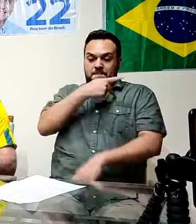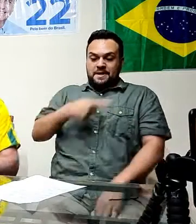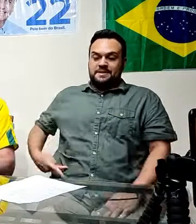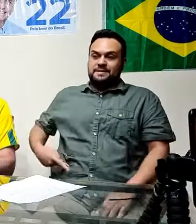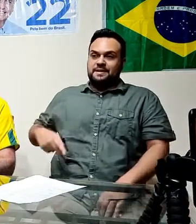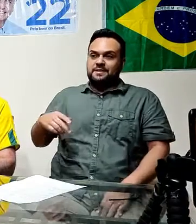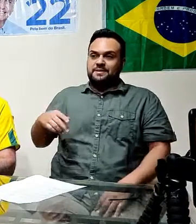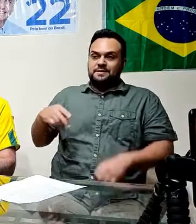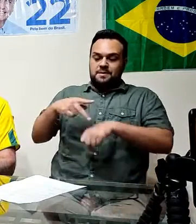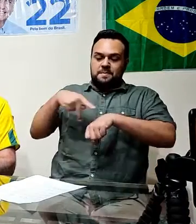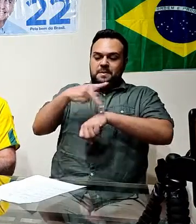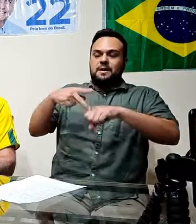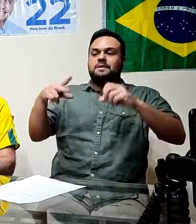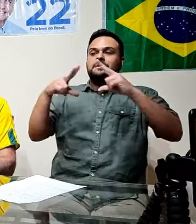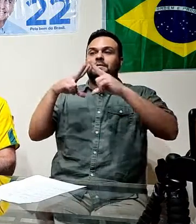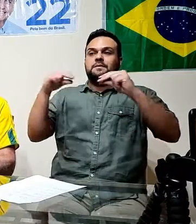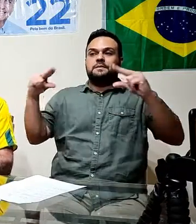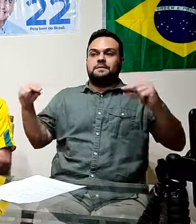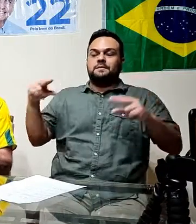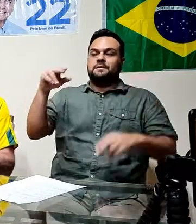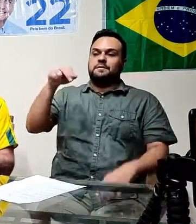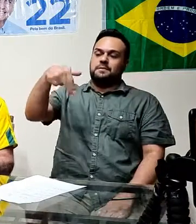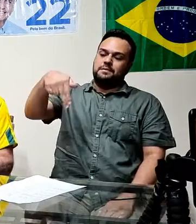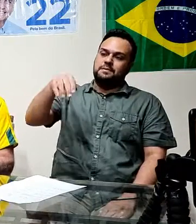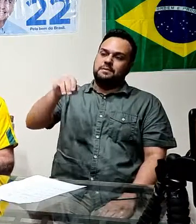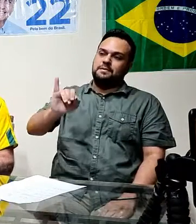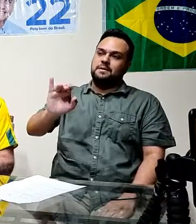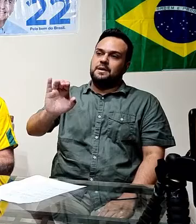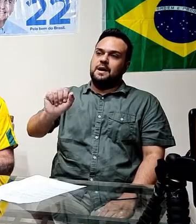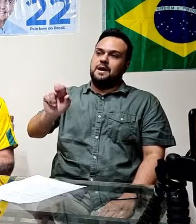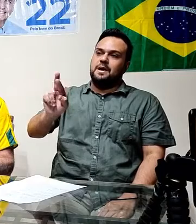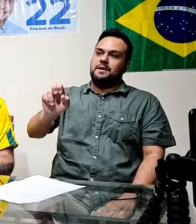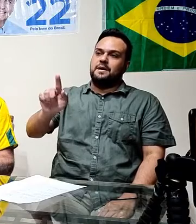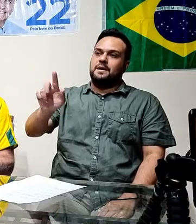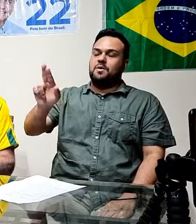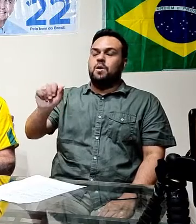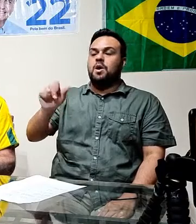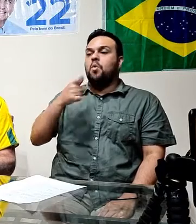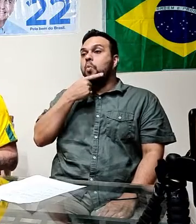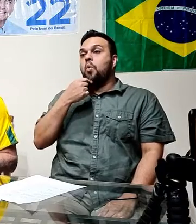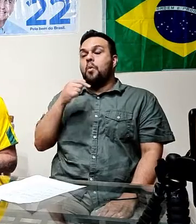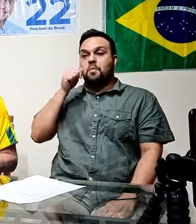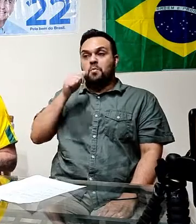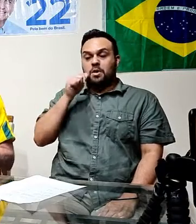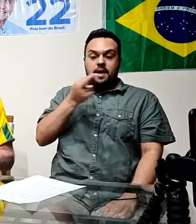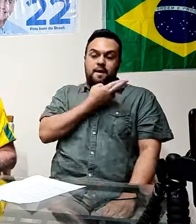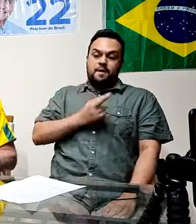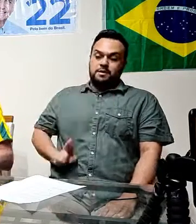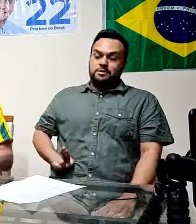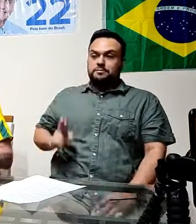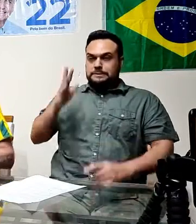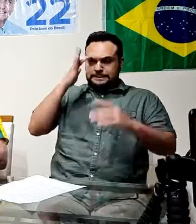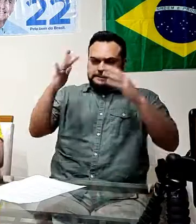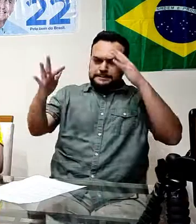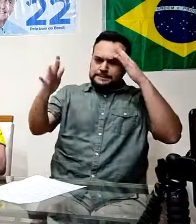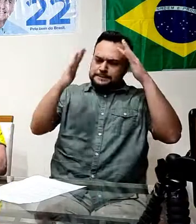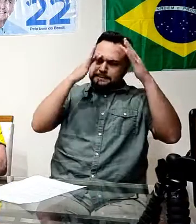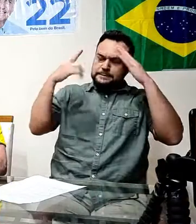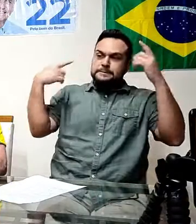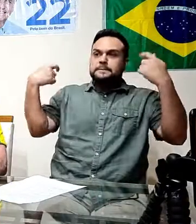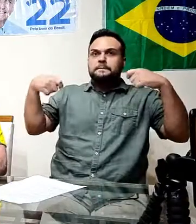faz com que o homem e a mulher, né, pensem no seu futuro fora da